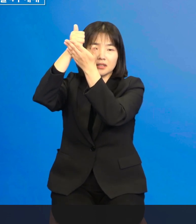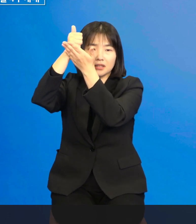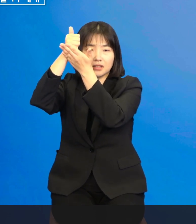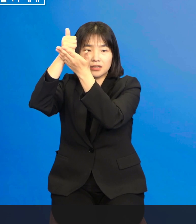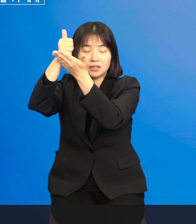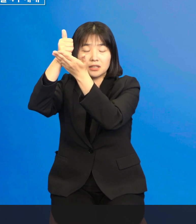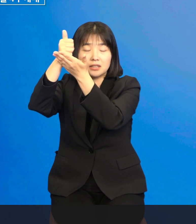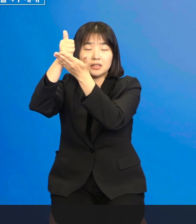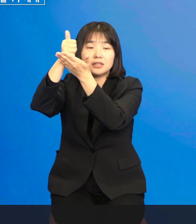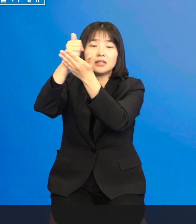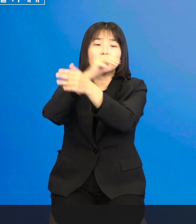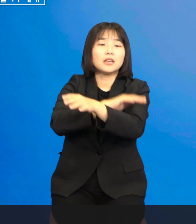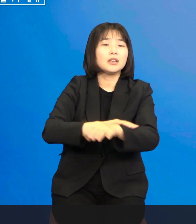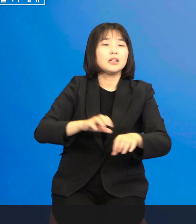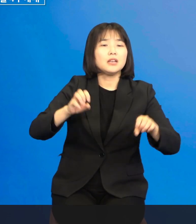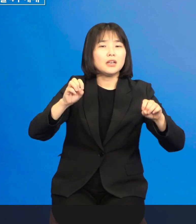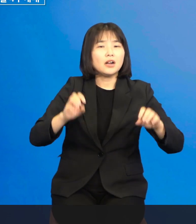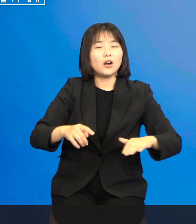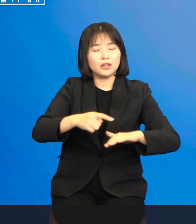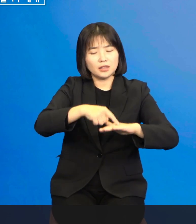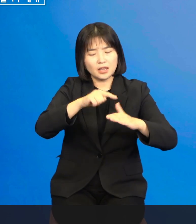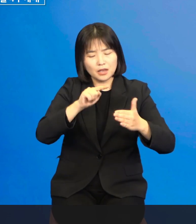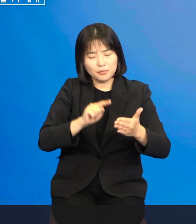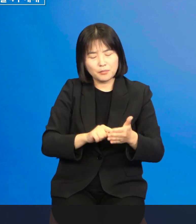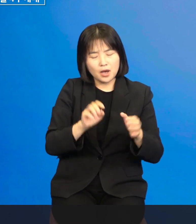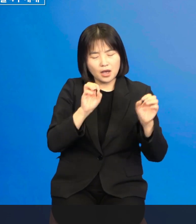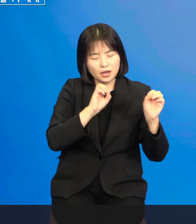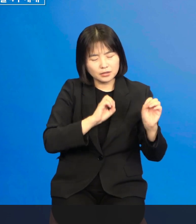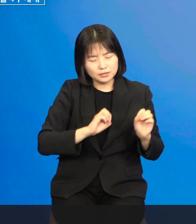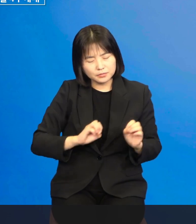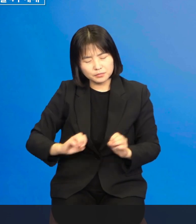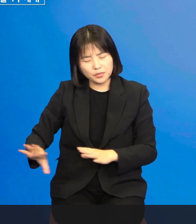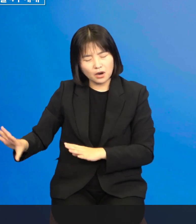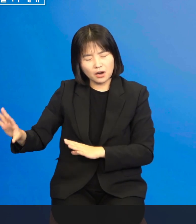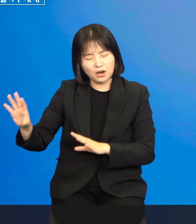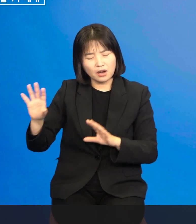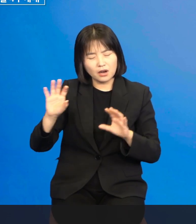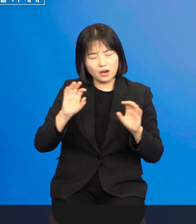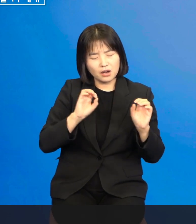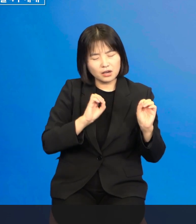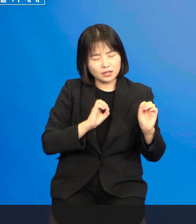섬기리. 아멘. 헛된 마음을 버리겠습니다. 헛된 마음